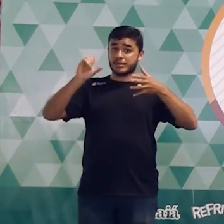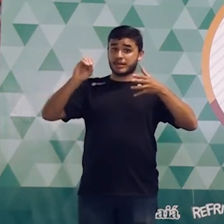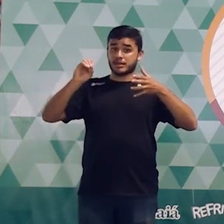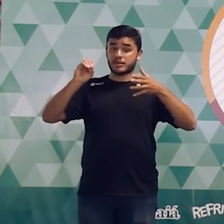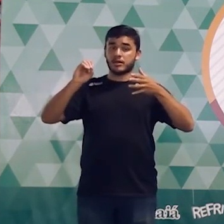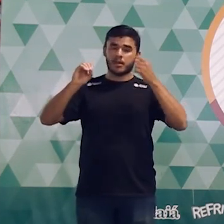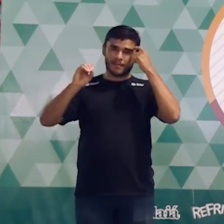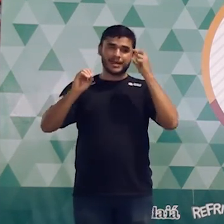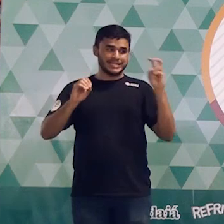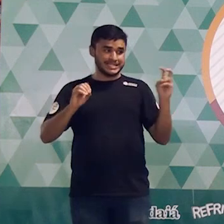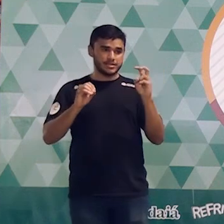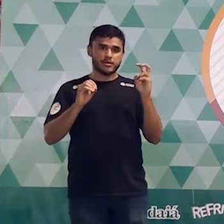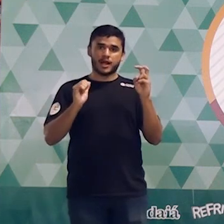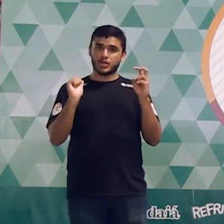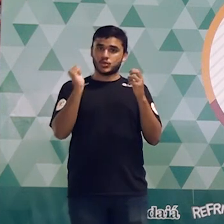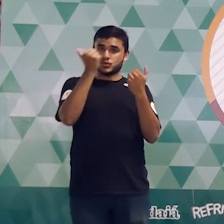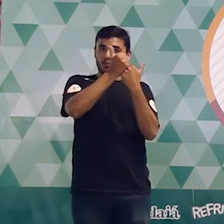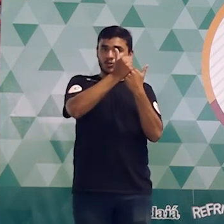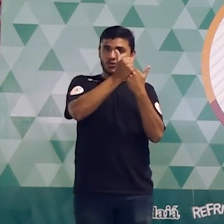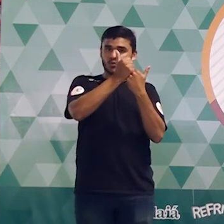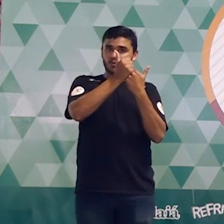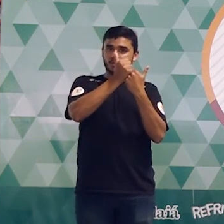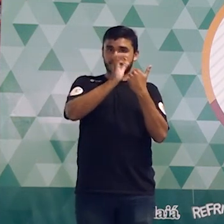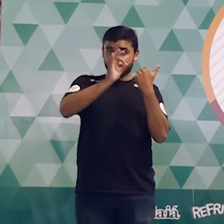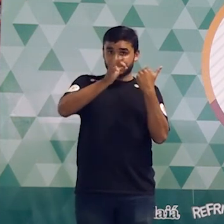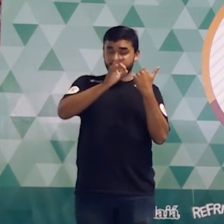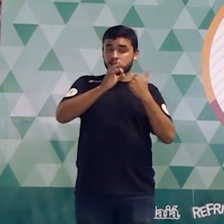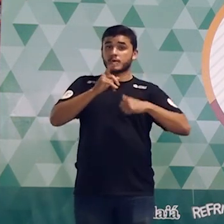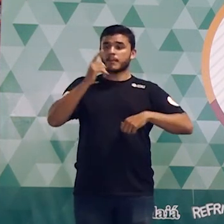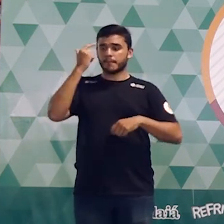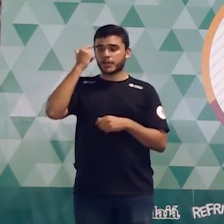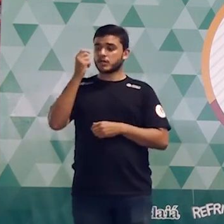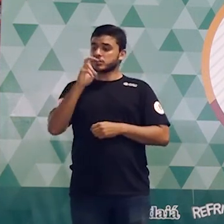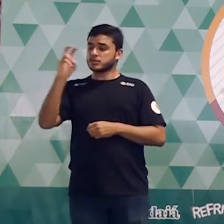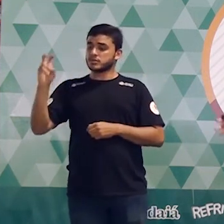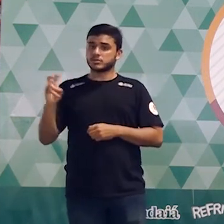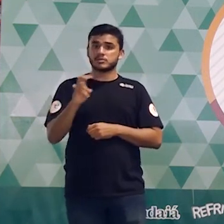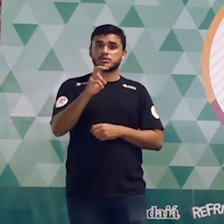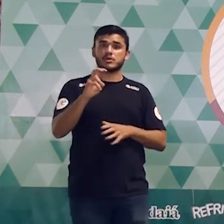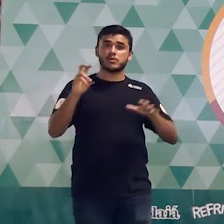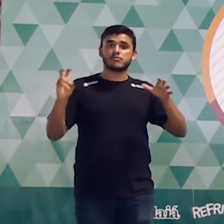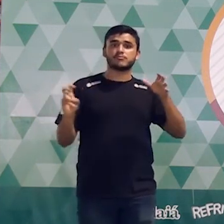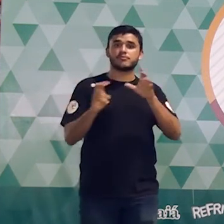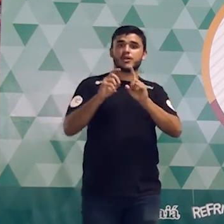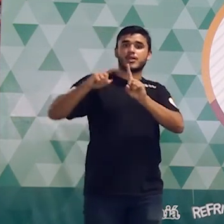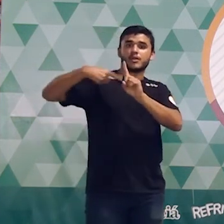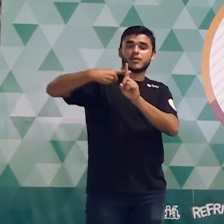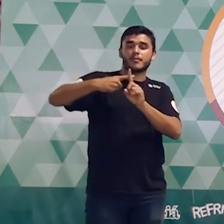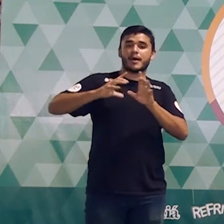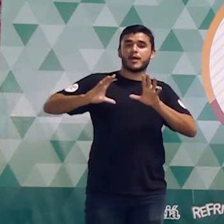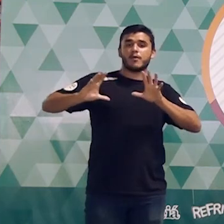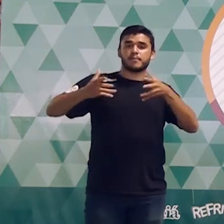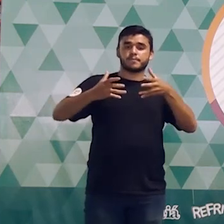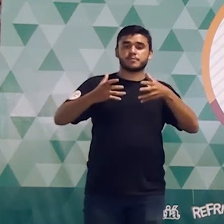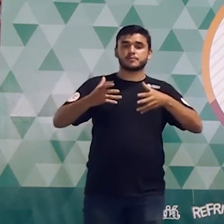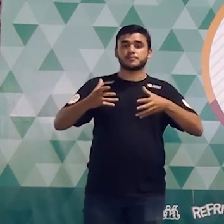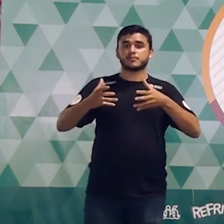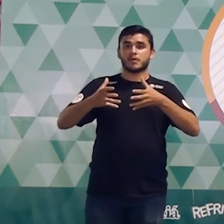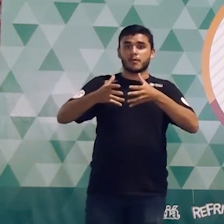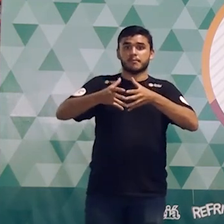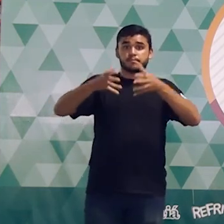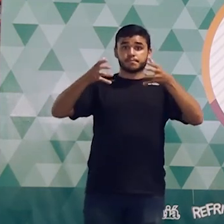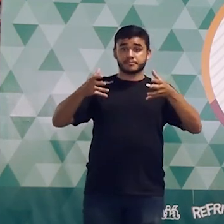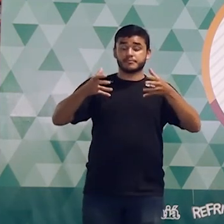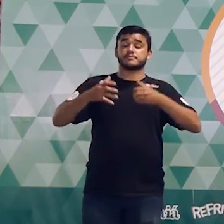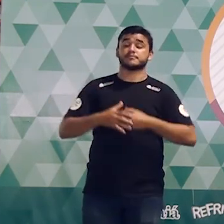5 substituíram as que já estavam aqui. E as outras 5? Vão inchar, vão fazer parte do grupo, agora vão aumentar